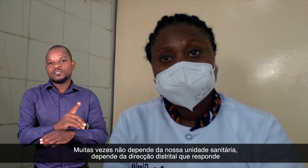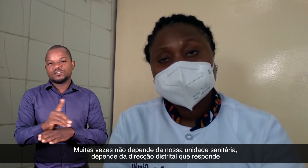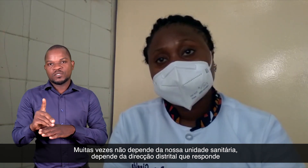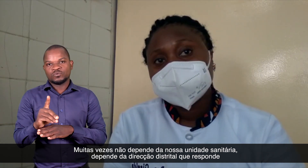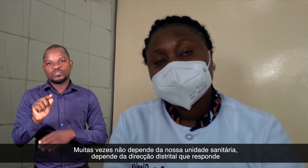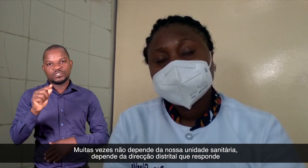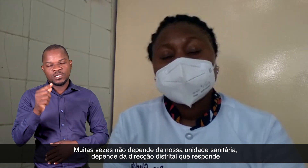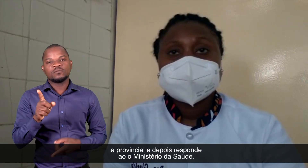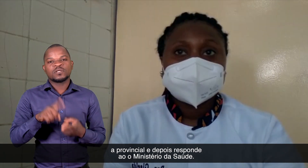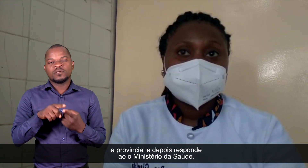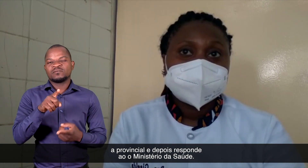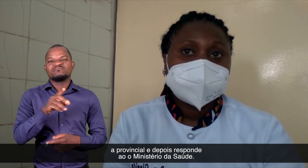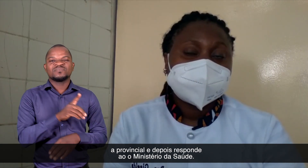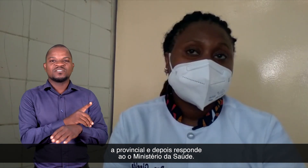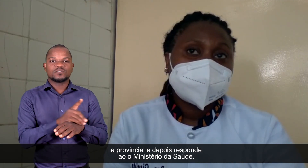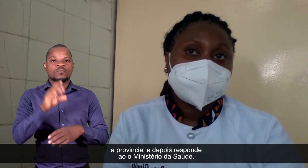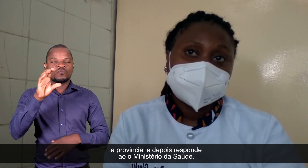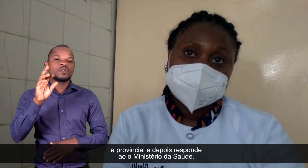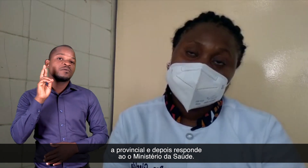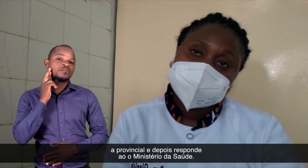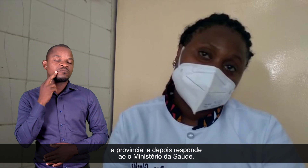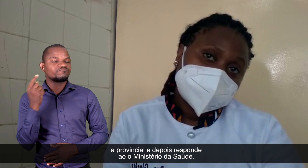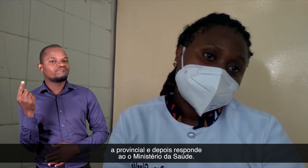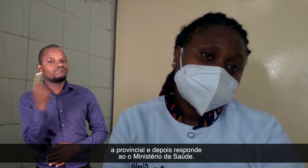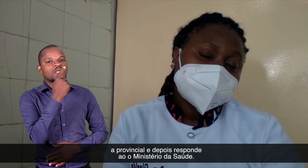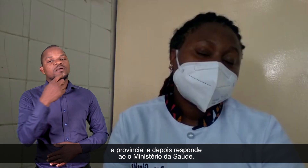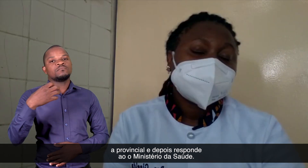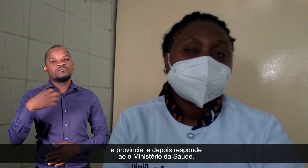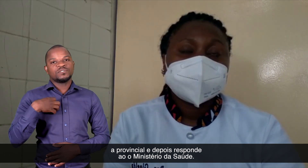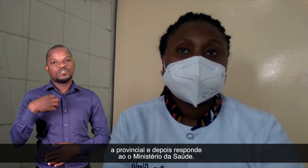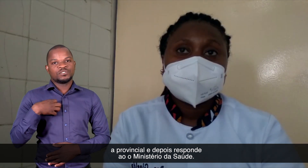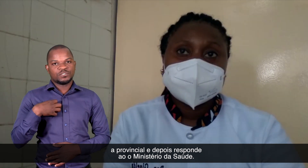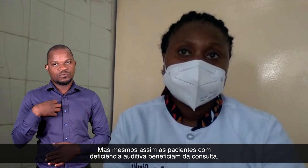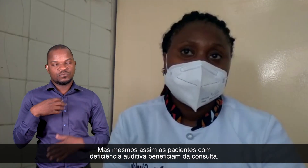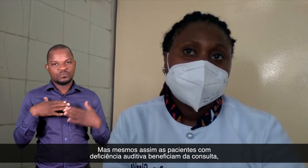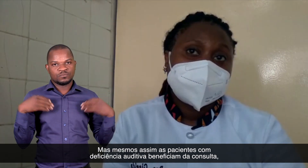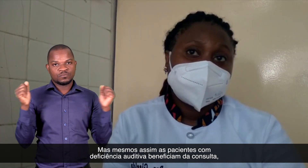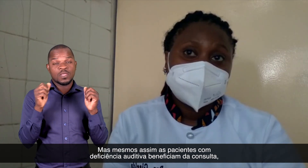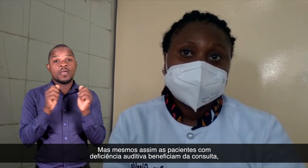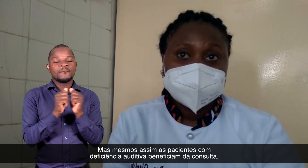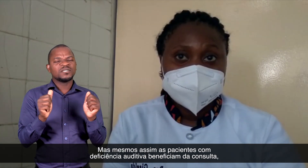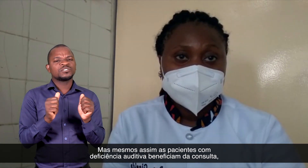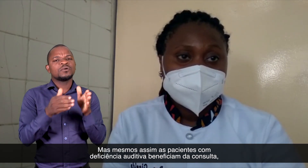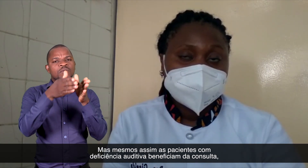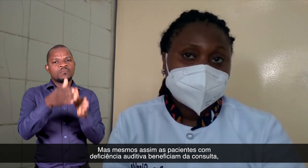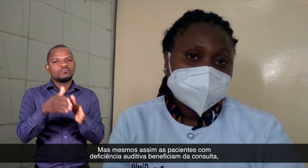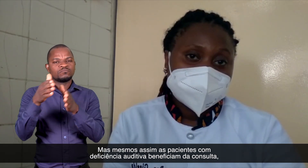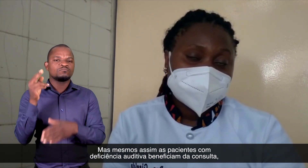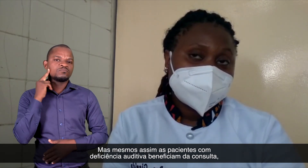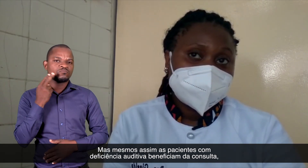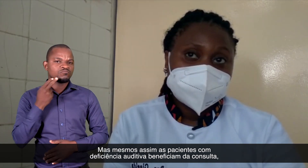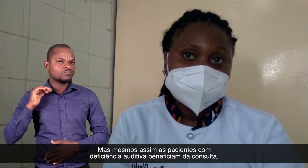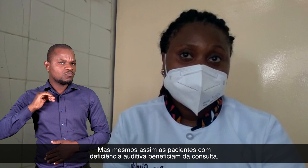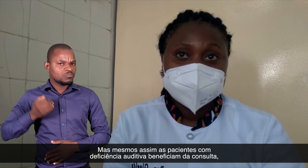distrital, por si, responde à direção provincial e a direção provincial responde ao ministério. Mas mesmo assim, os